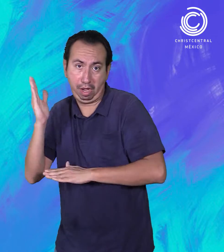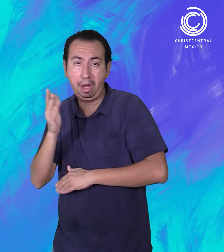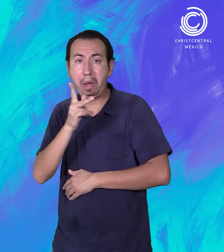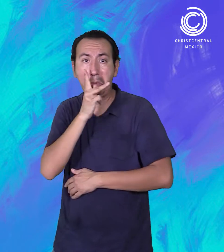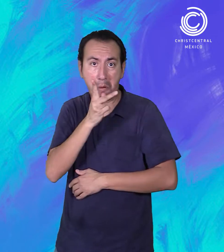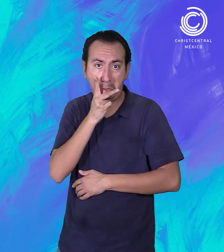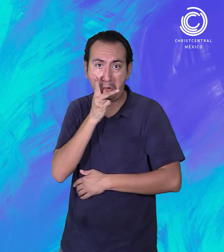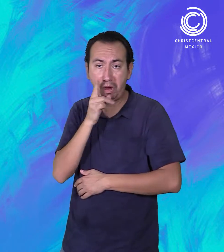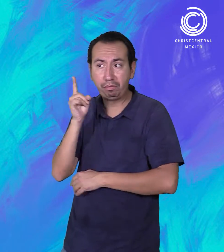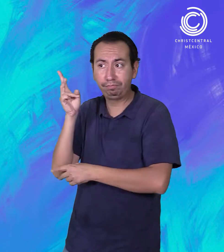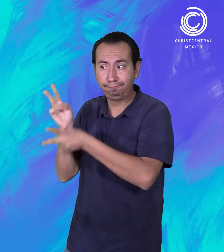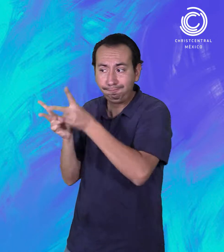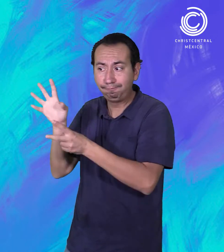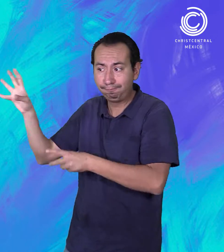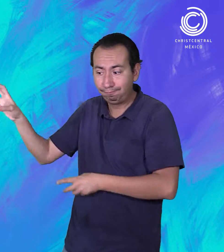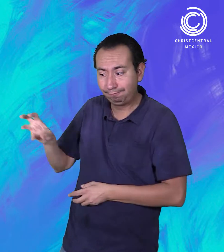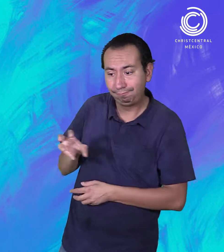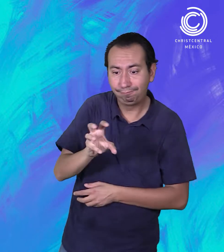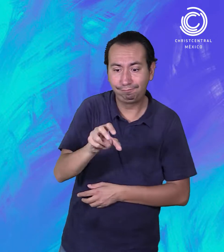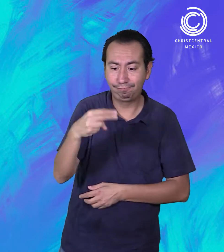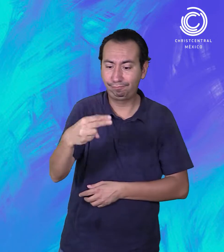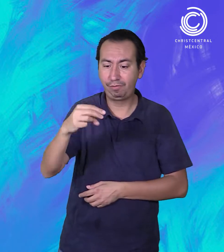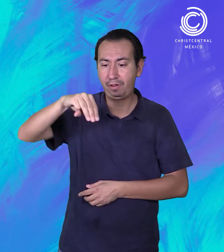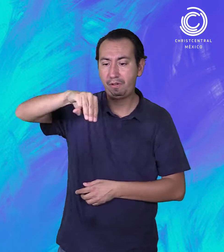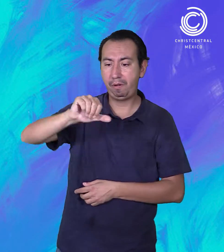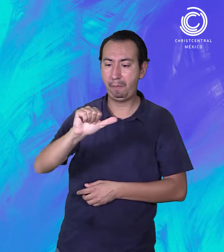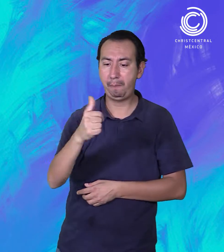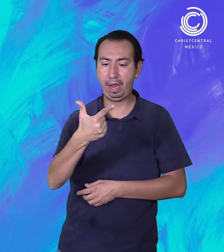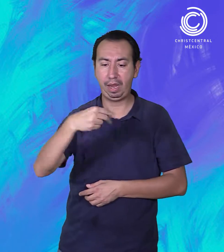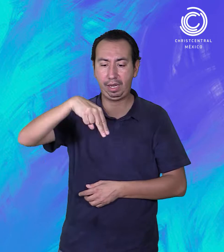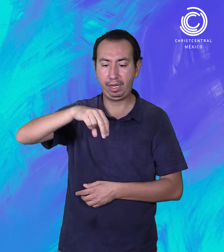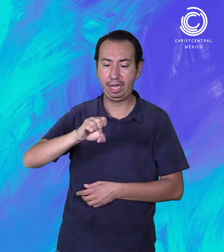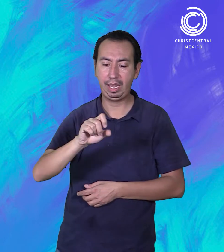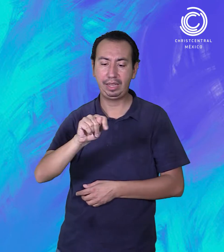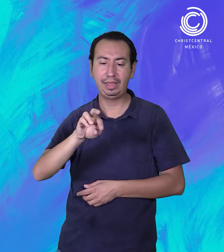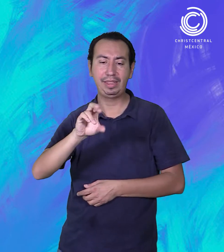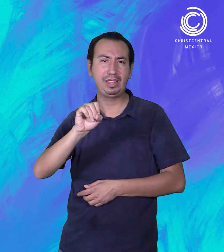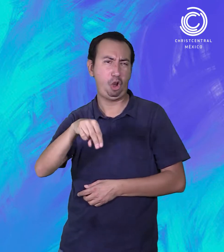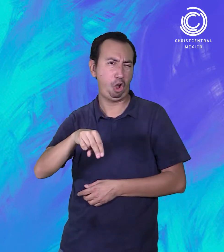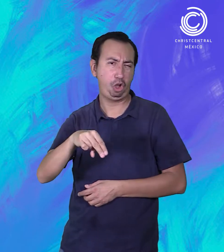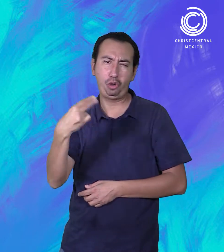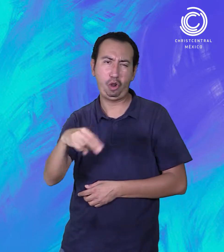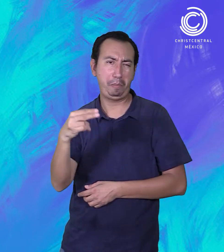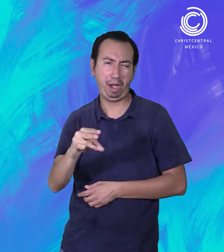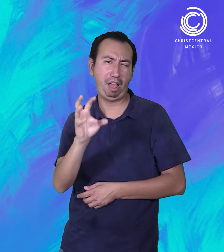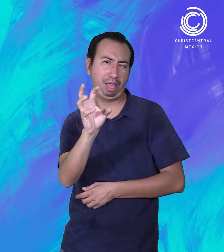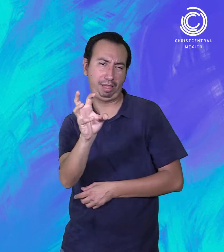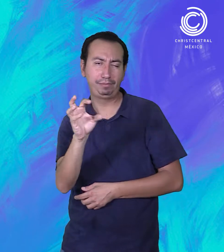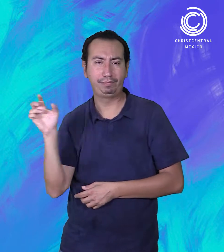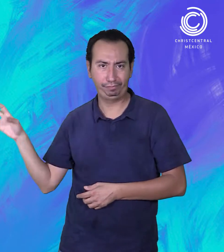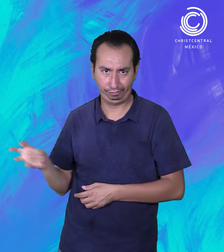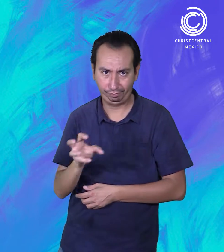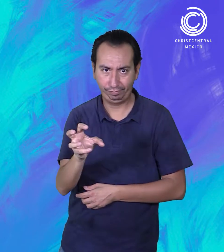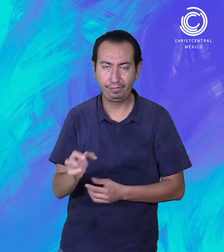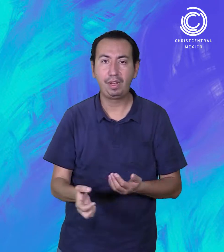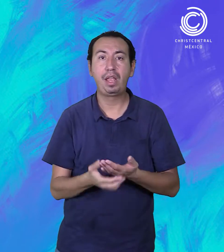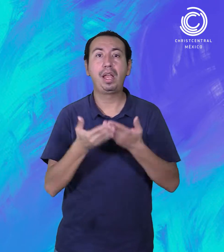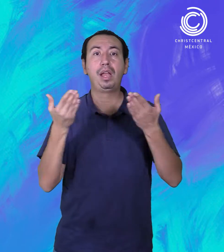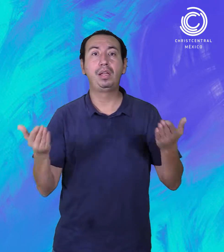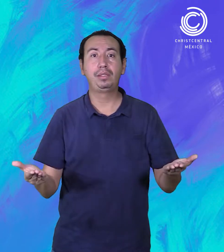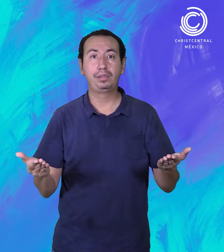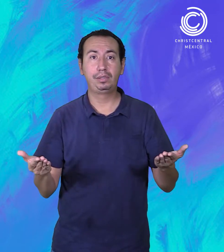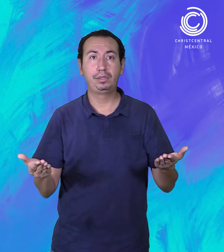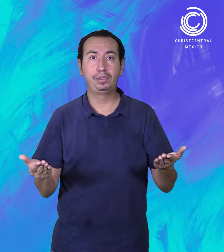ese envío de ese magnetrón que ustedes necesitan para su horno. Regresamos entonces, por favor.